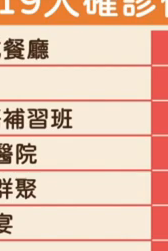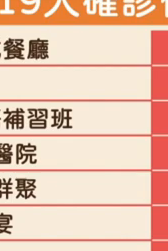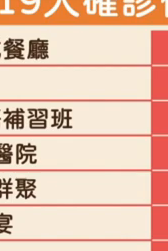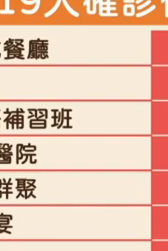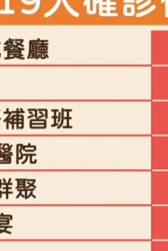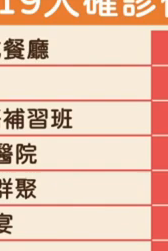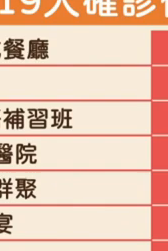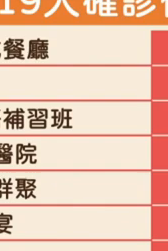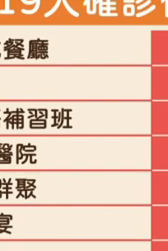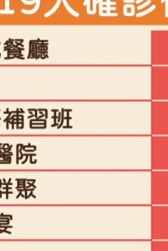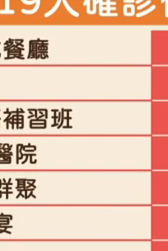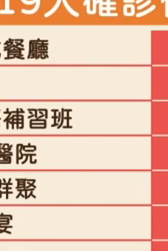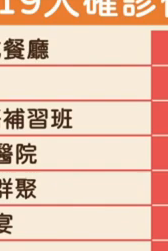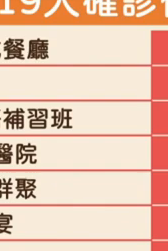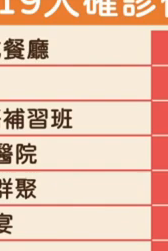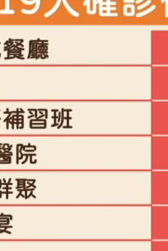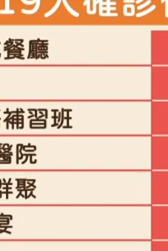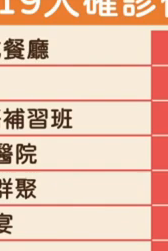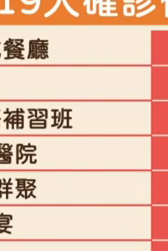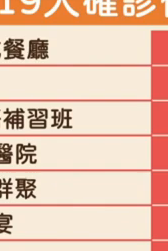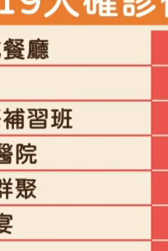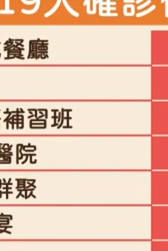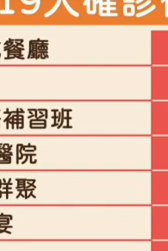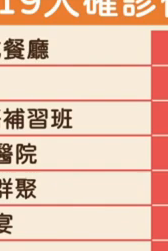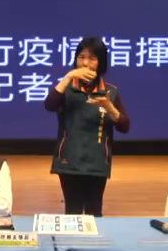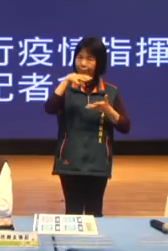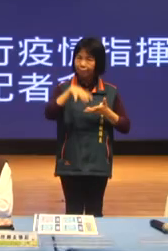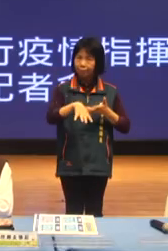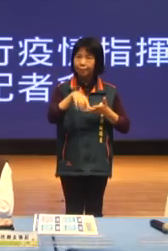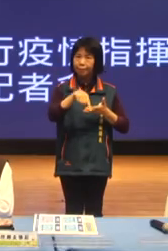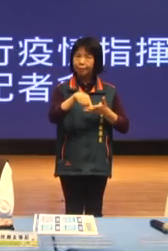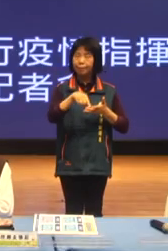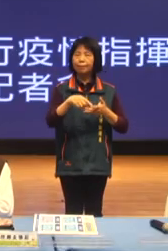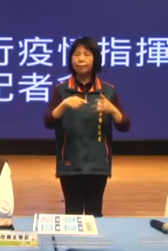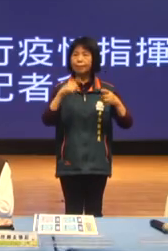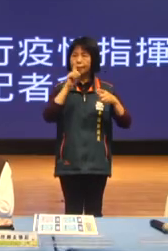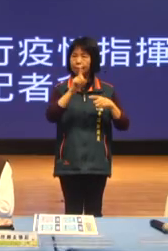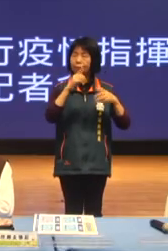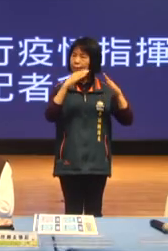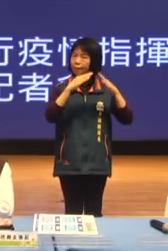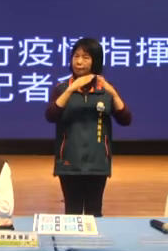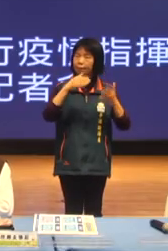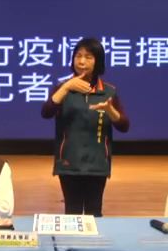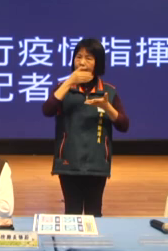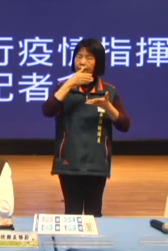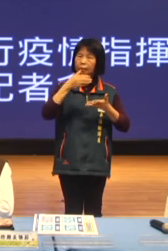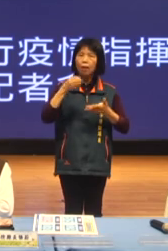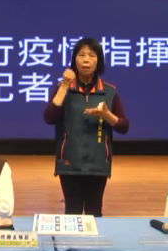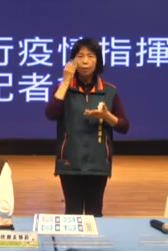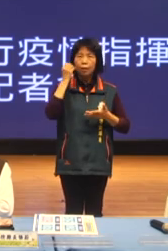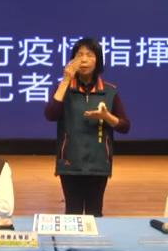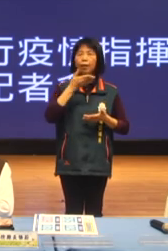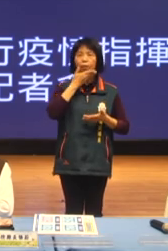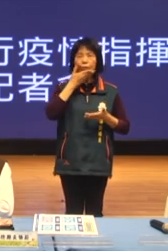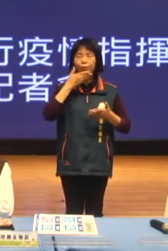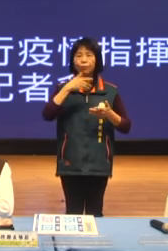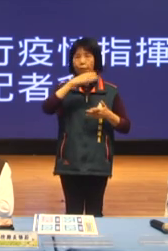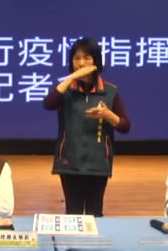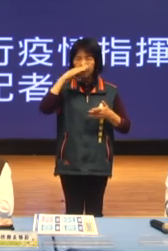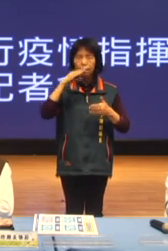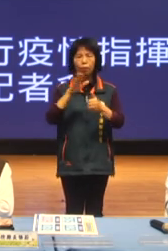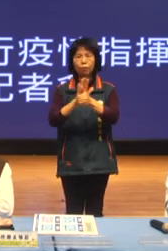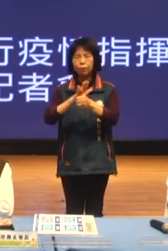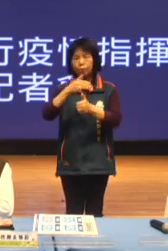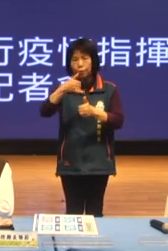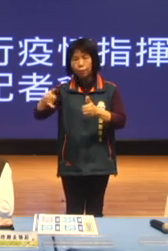提高高风险县市包含花莲10万剂的公费快筛试剂，预计17号的下